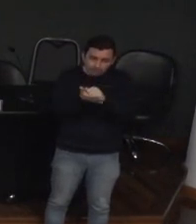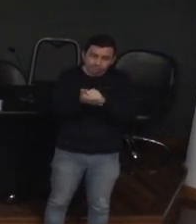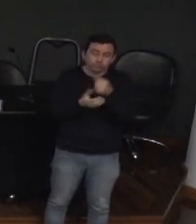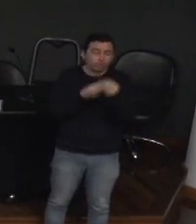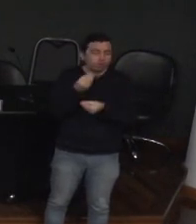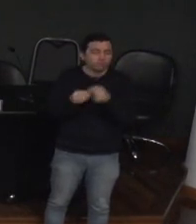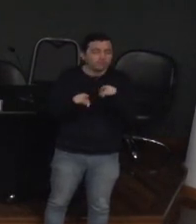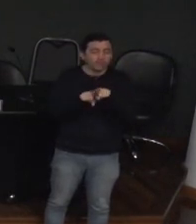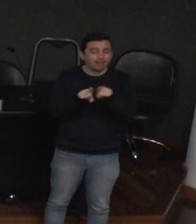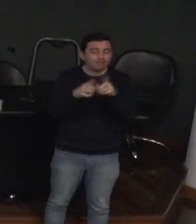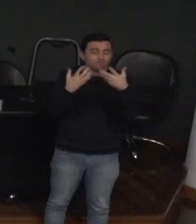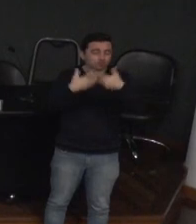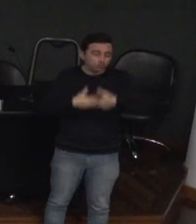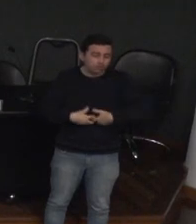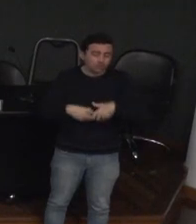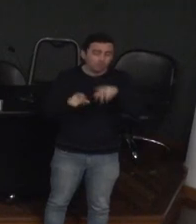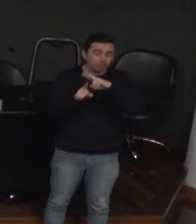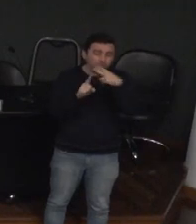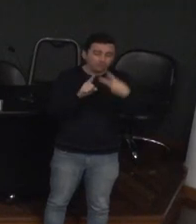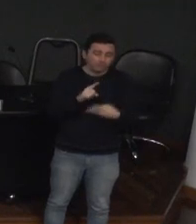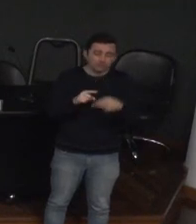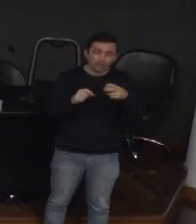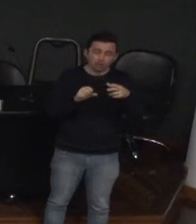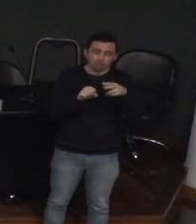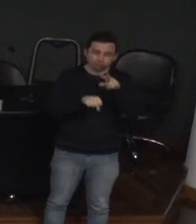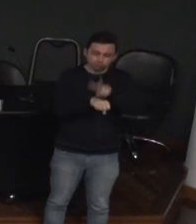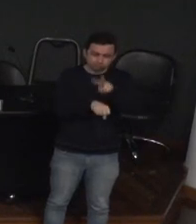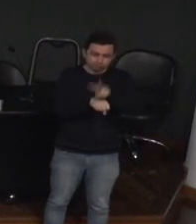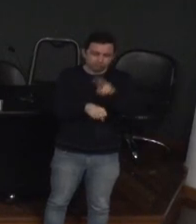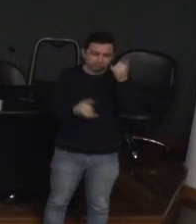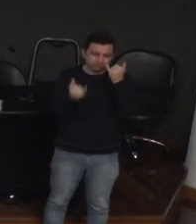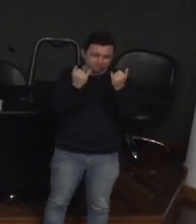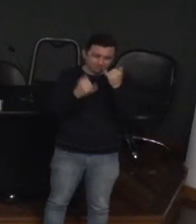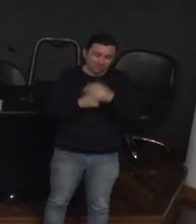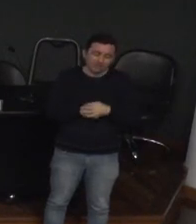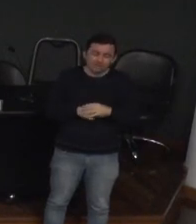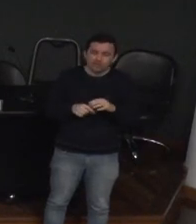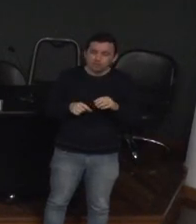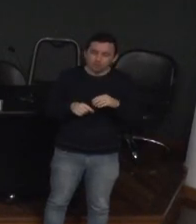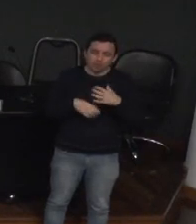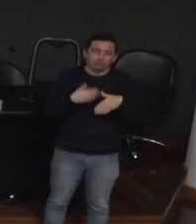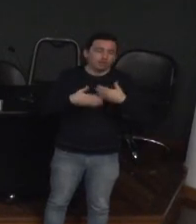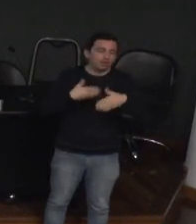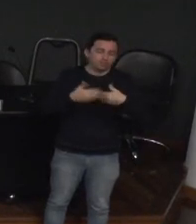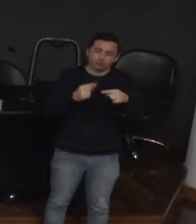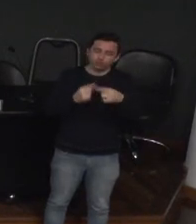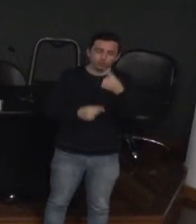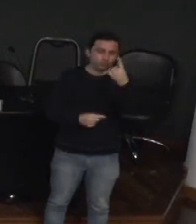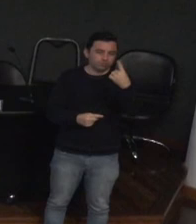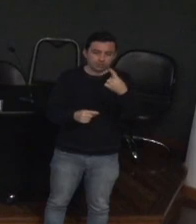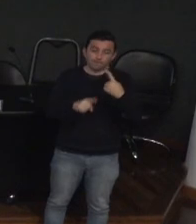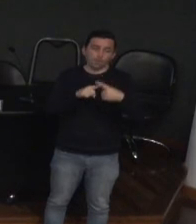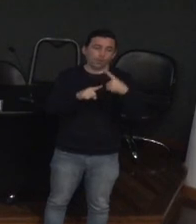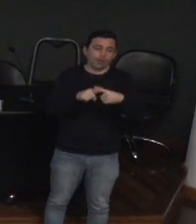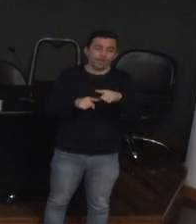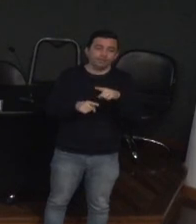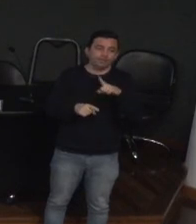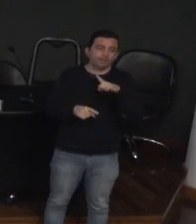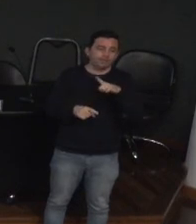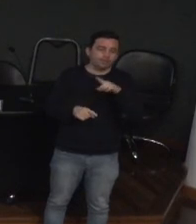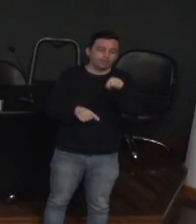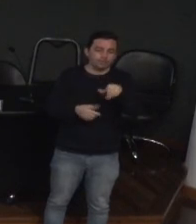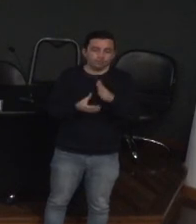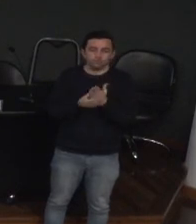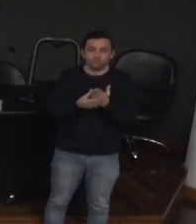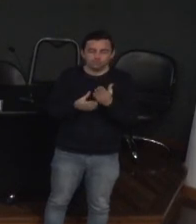cadastro funciona do ponto de vista da proteção do dado. Então, são duas coisas diferentes. Não é o trâmite do processo e o porquê esse processo existe para